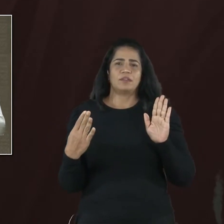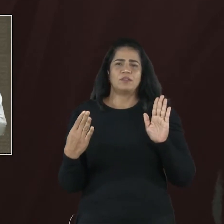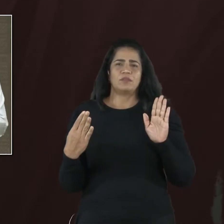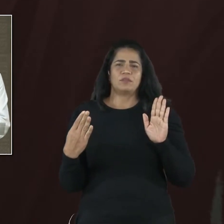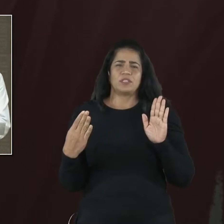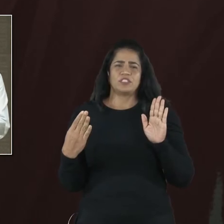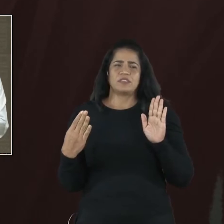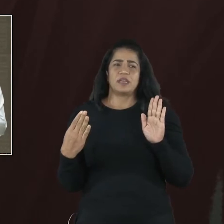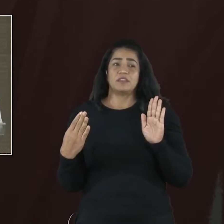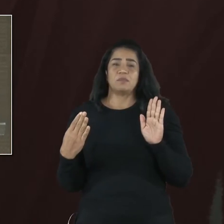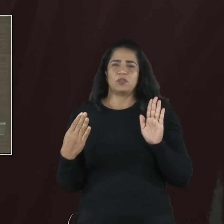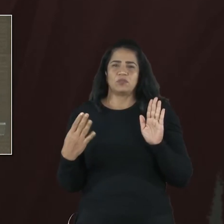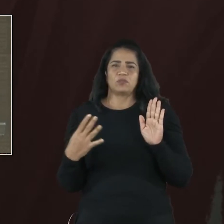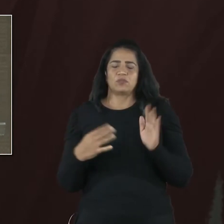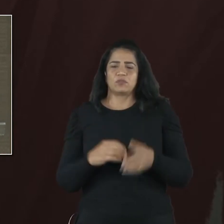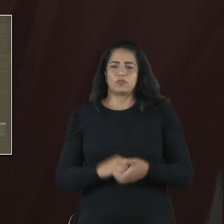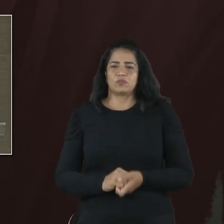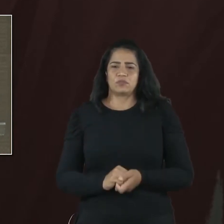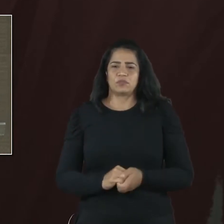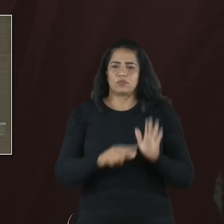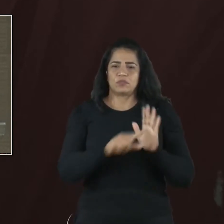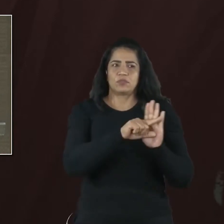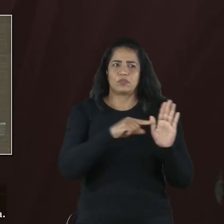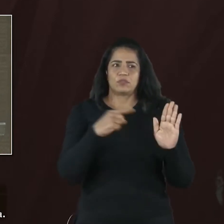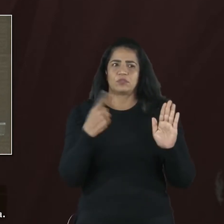Gálatas 4, versículo 13.